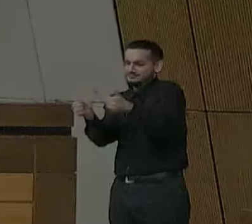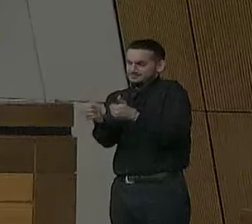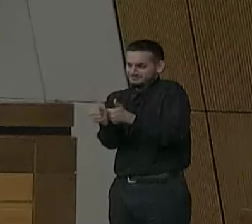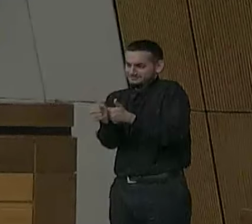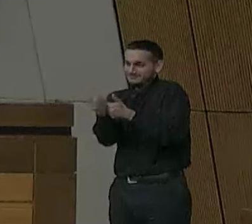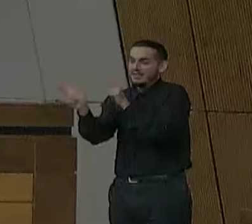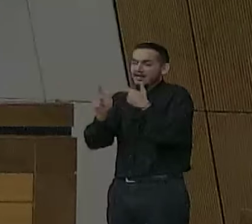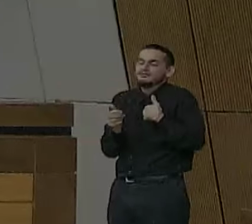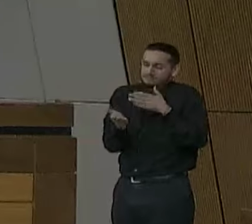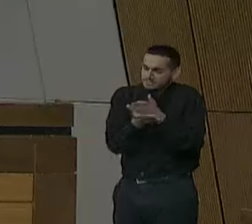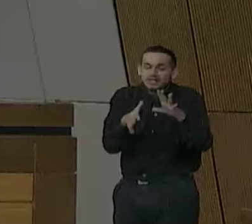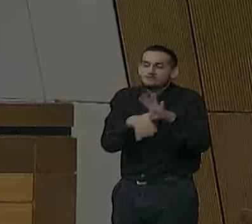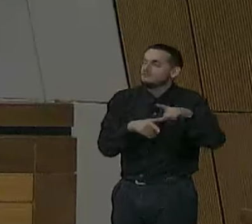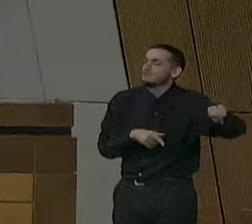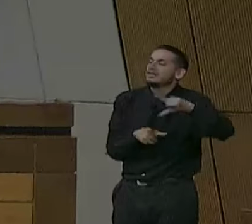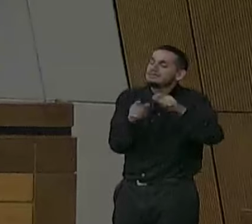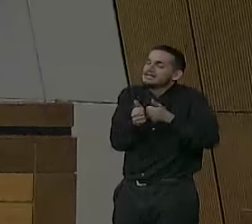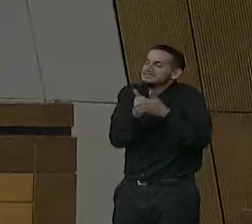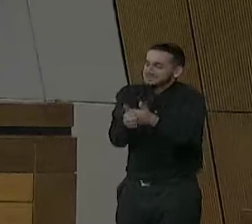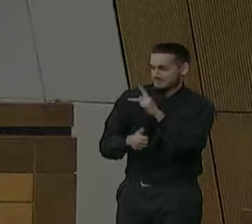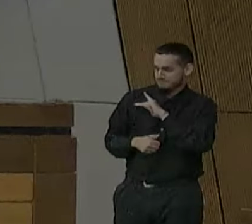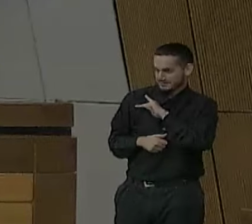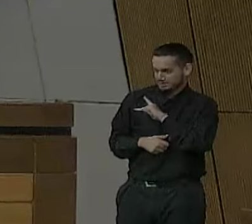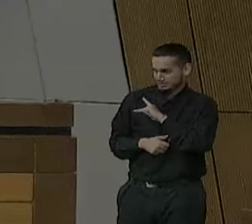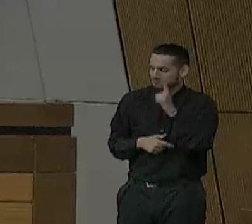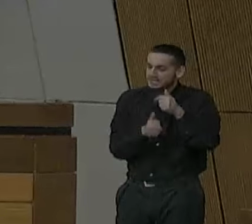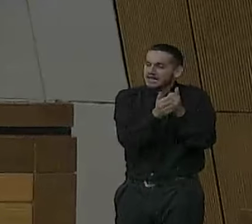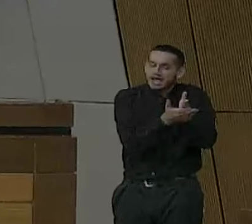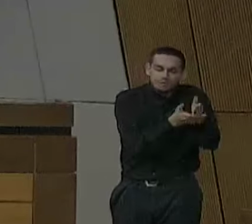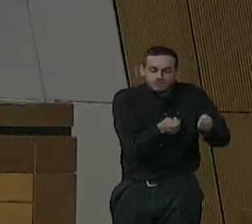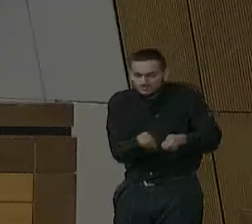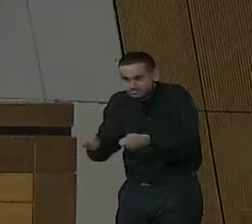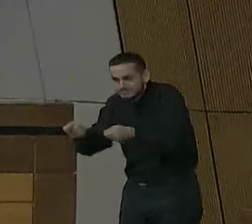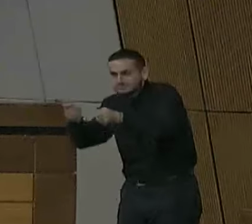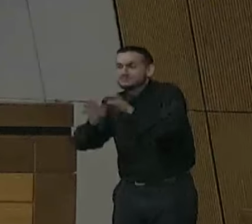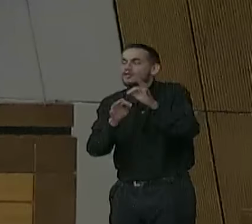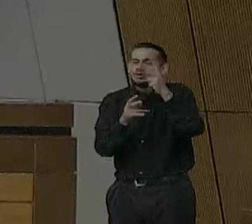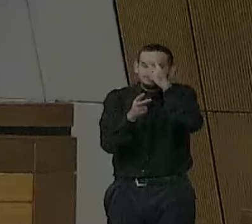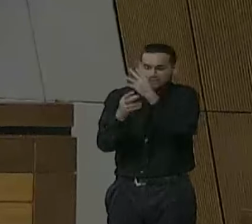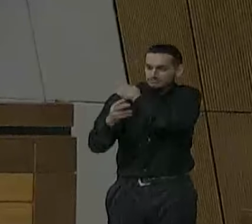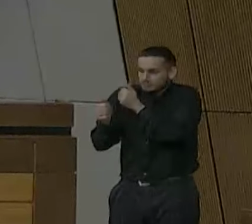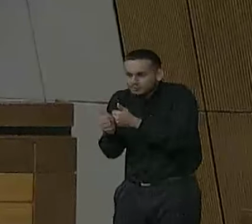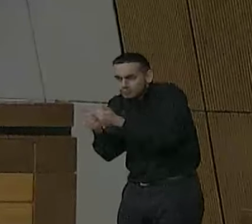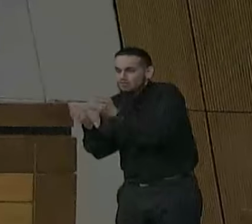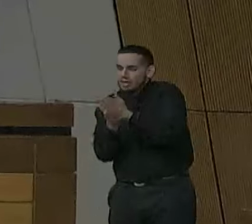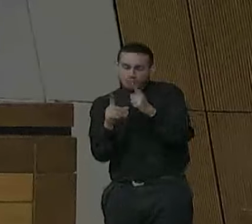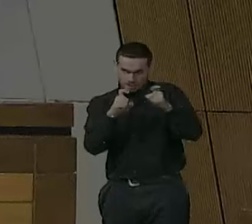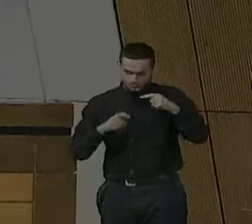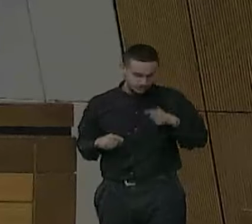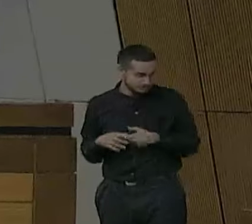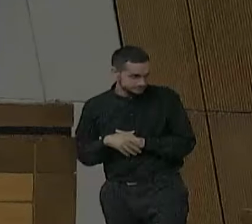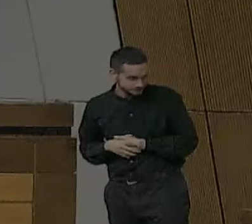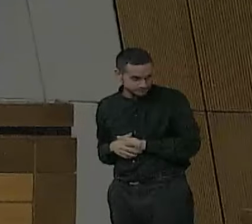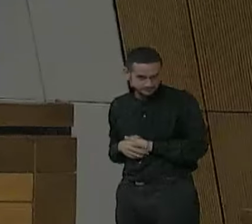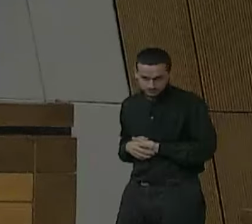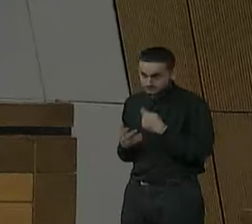en la ley, y lo importante es abordar desde un punto de derecho humano y desde el punto de las potencialidades de una persona. Porque sí, su